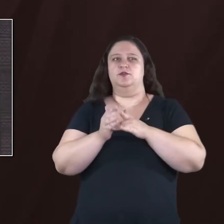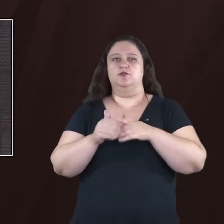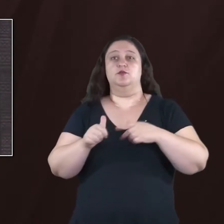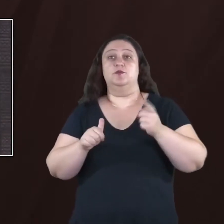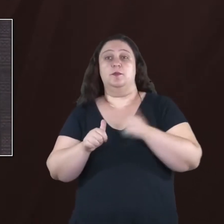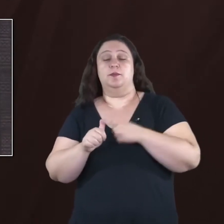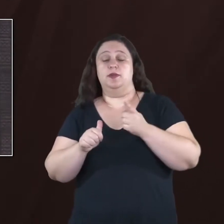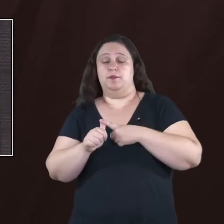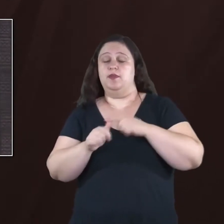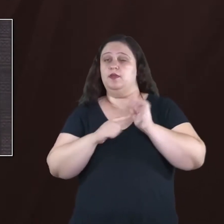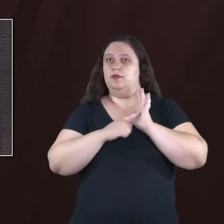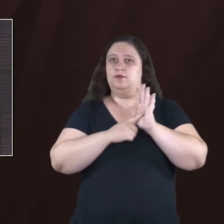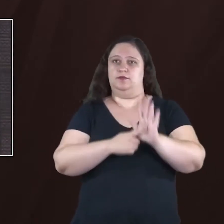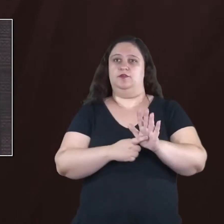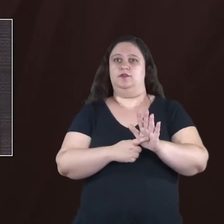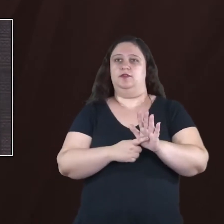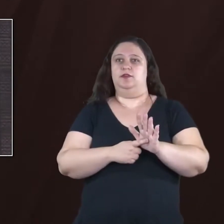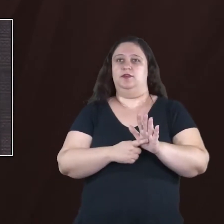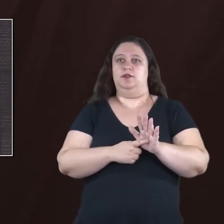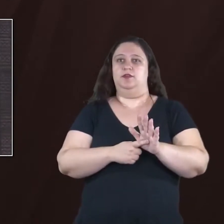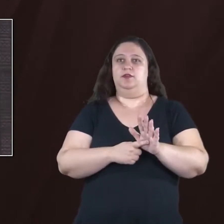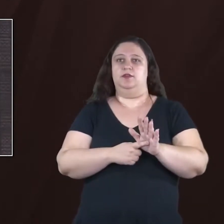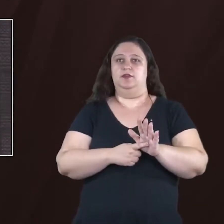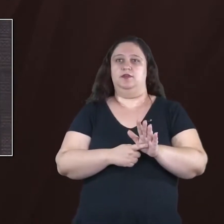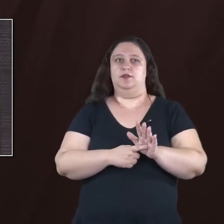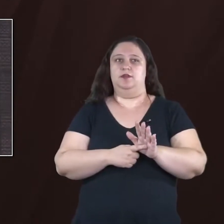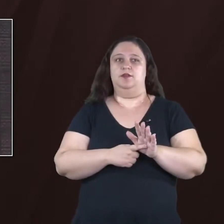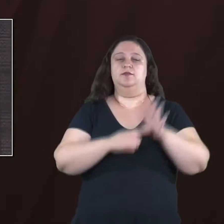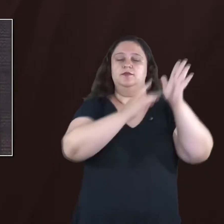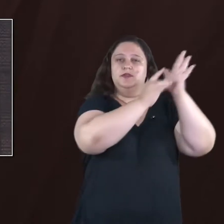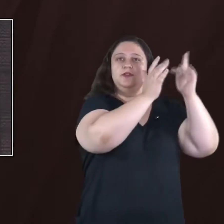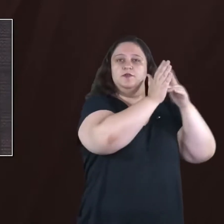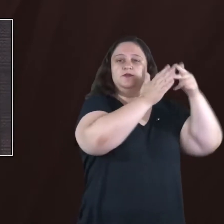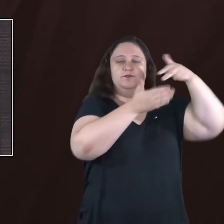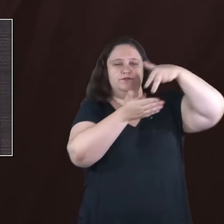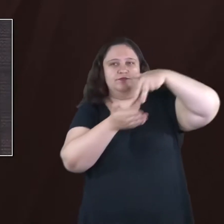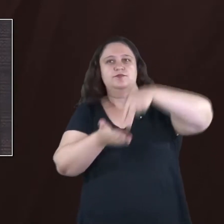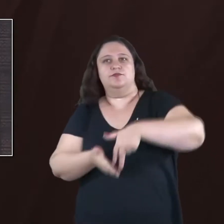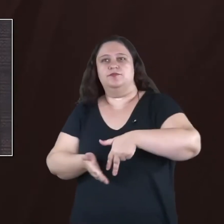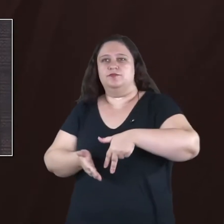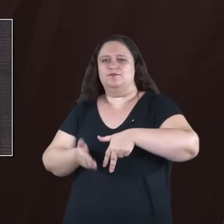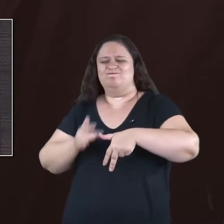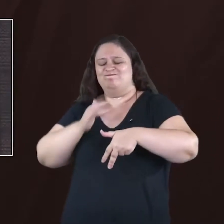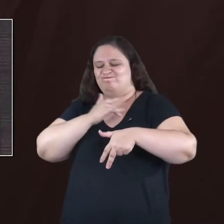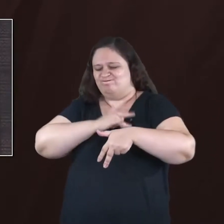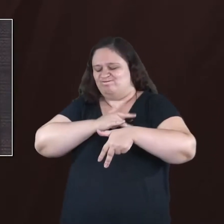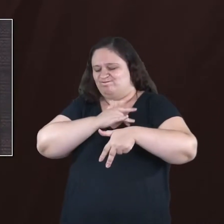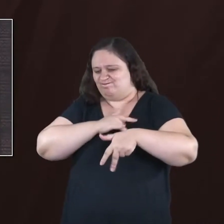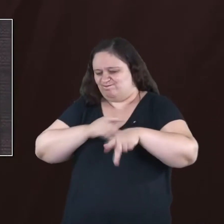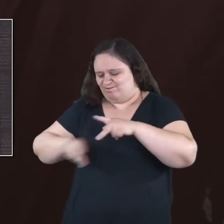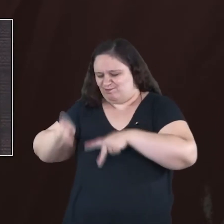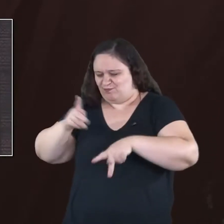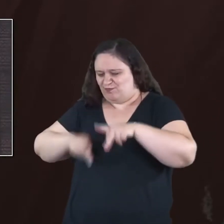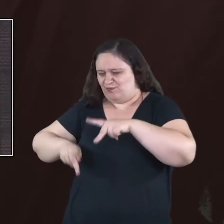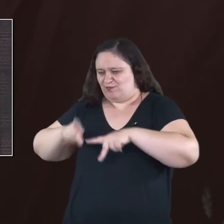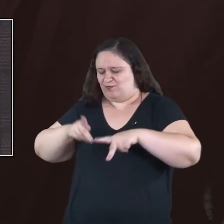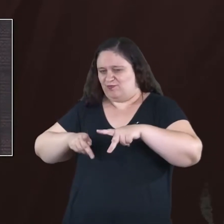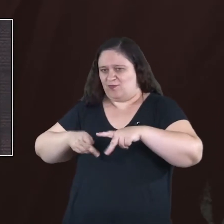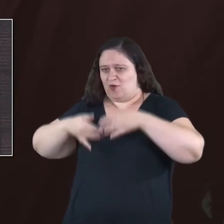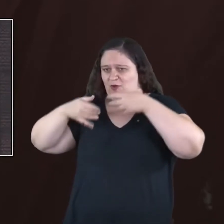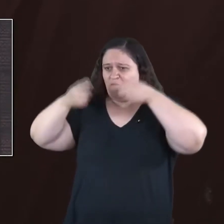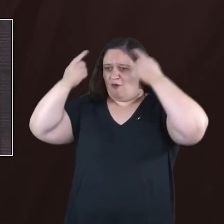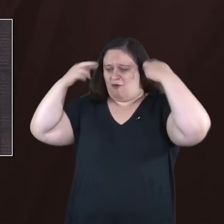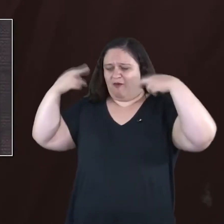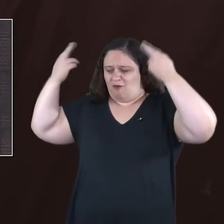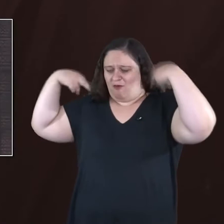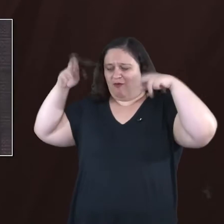modelo. Ele veio aqui na terra, Ele se compadeceu, né, das multidões, como ovelhas sem pastor.